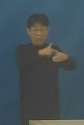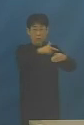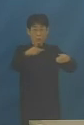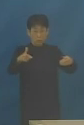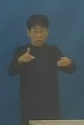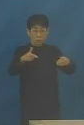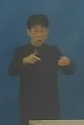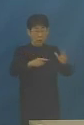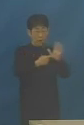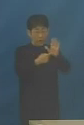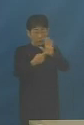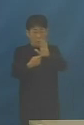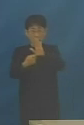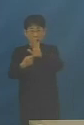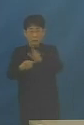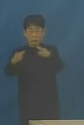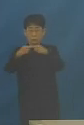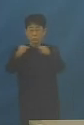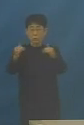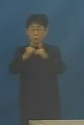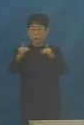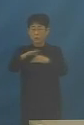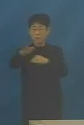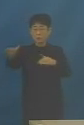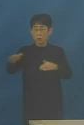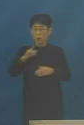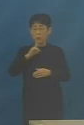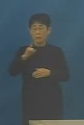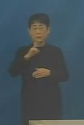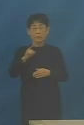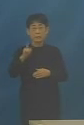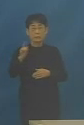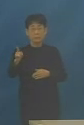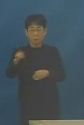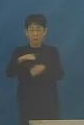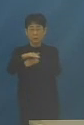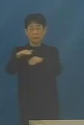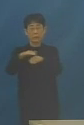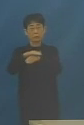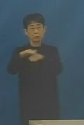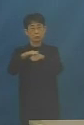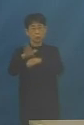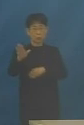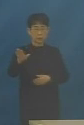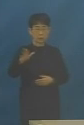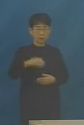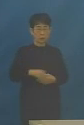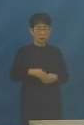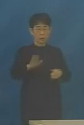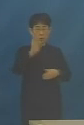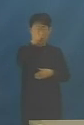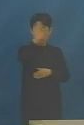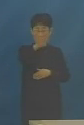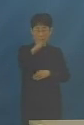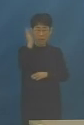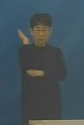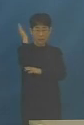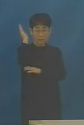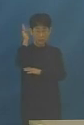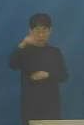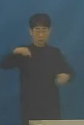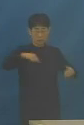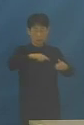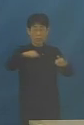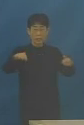国民のメッセージというものが非常に重要であると思いますこれから政治のなかでそうした